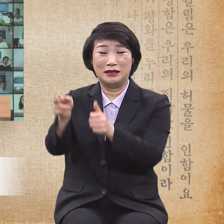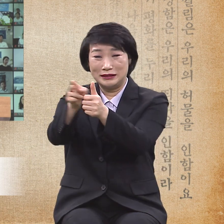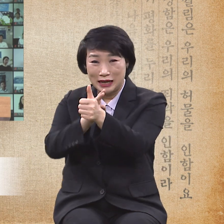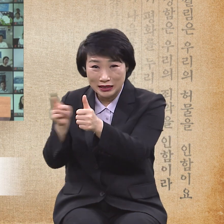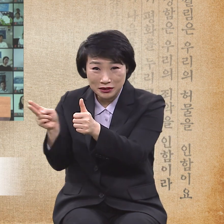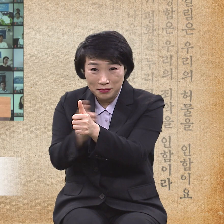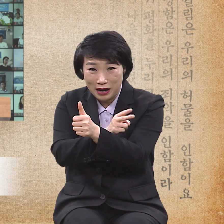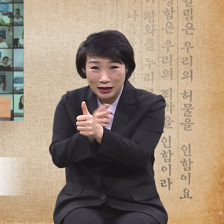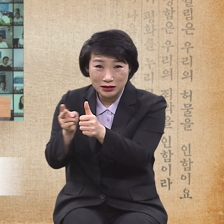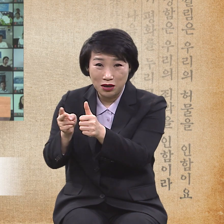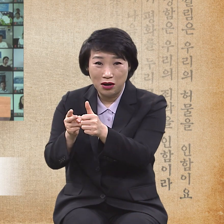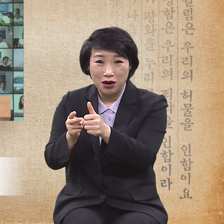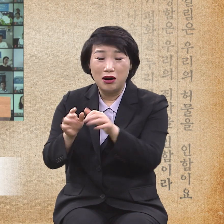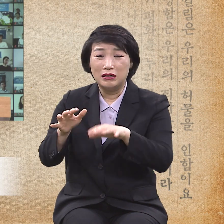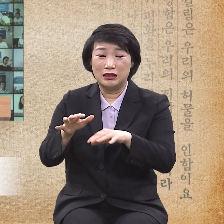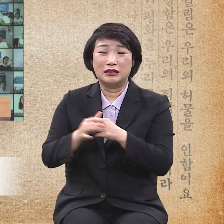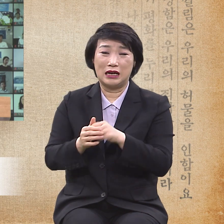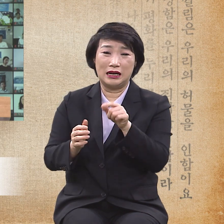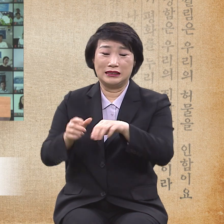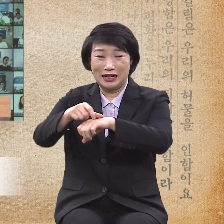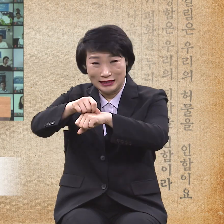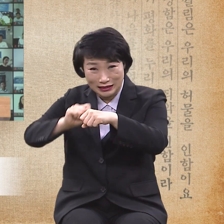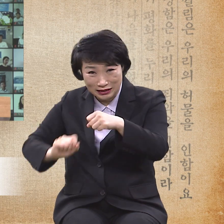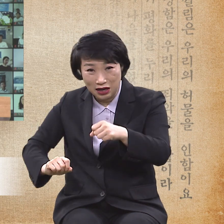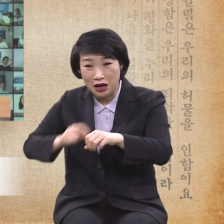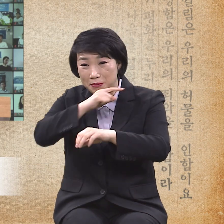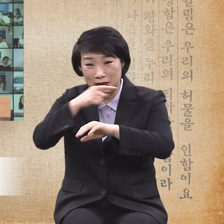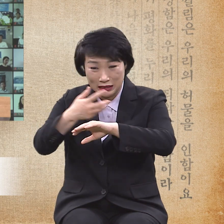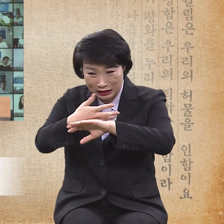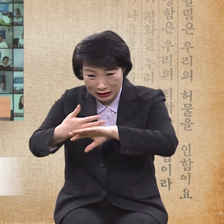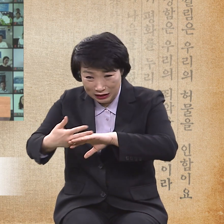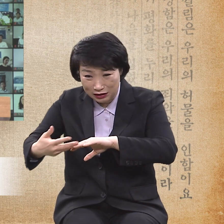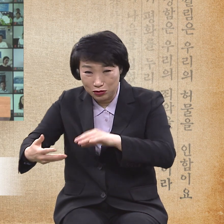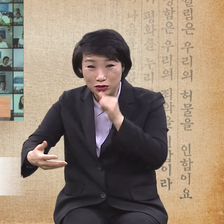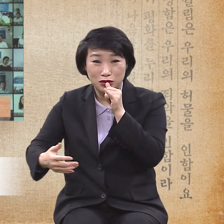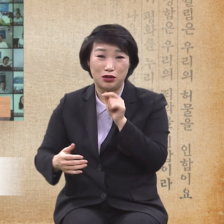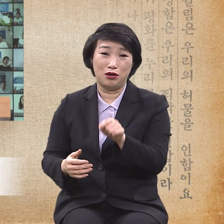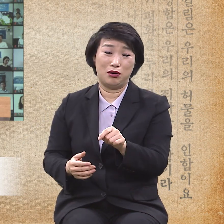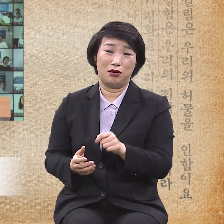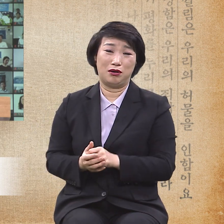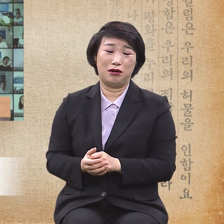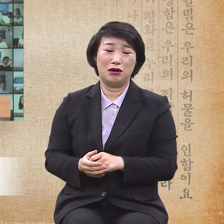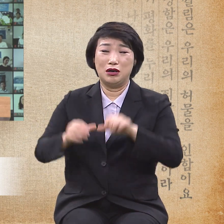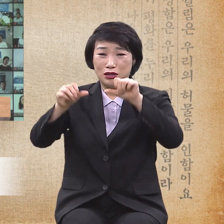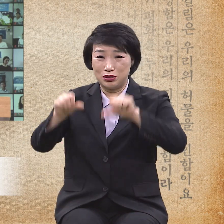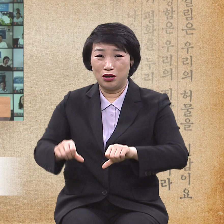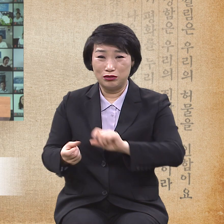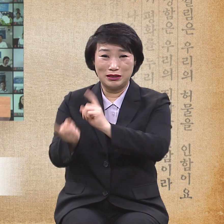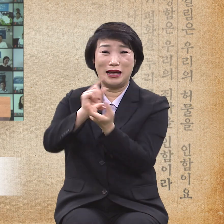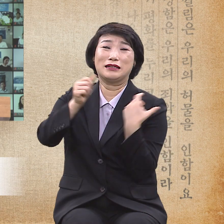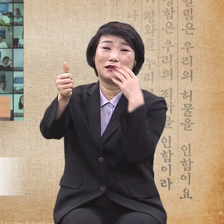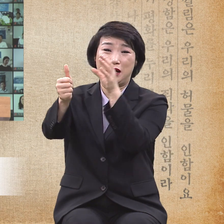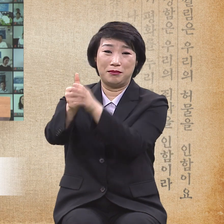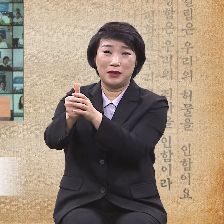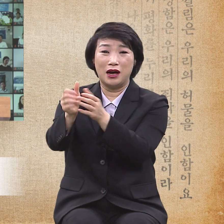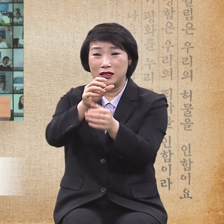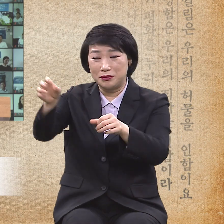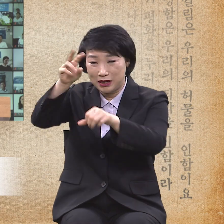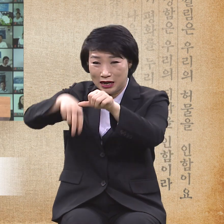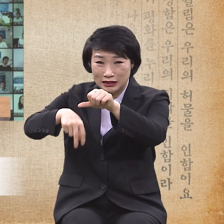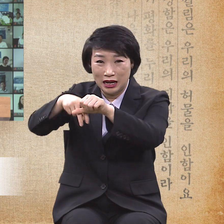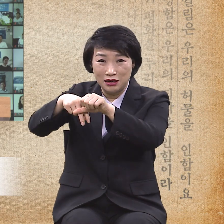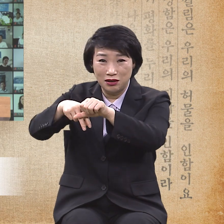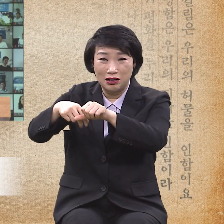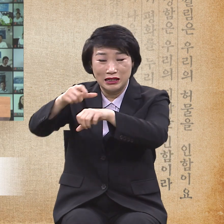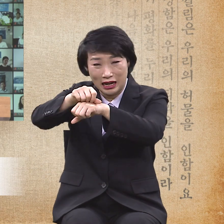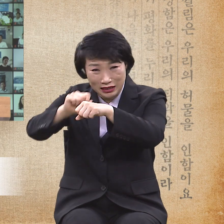채찍에 맞아서 걸레처럼 살이 찢어져 피가 난자하고 저주를 받고 십자가에서